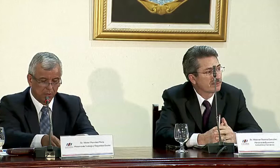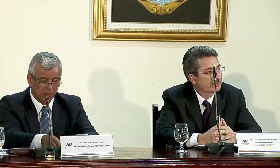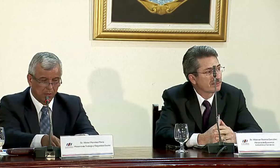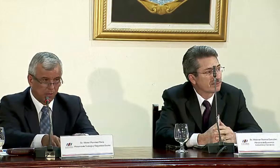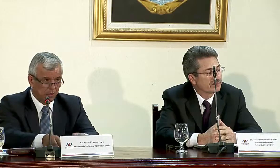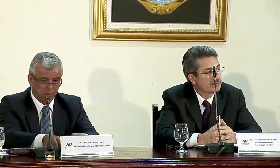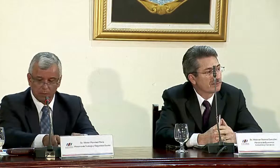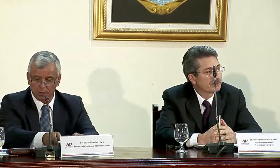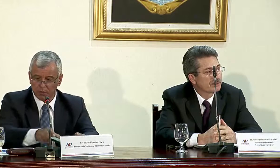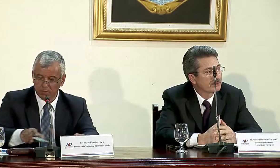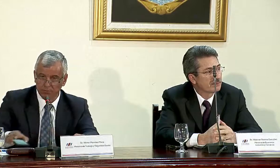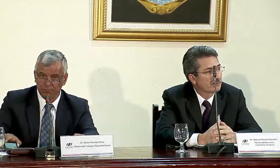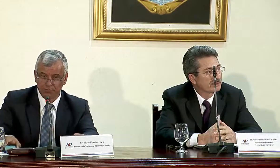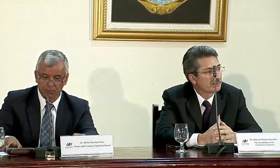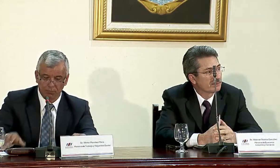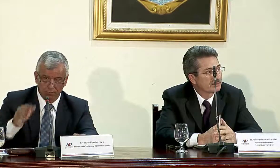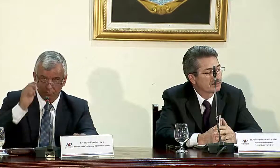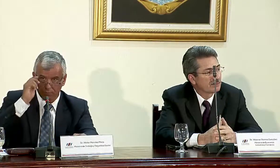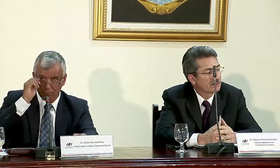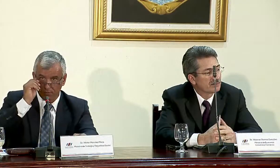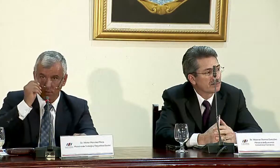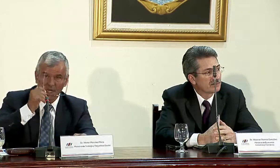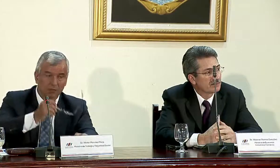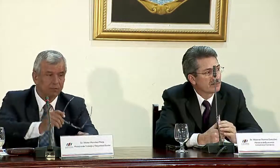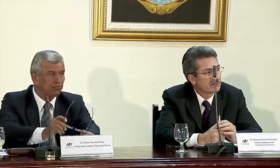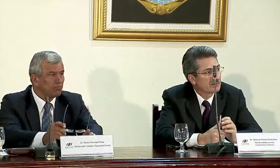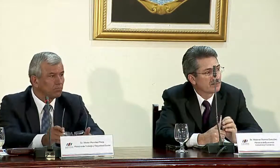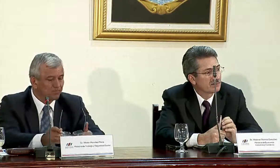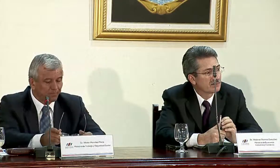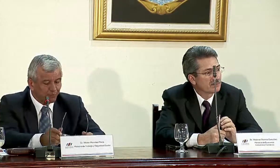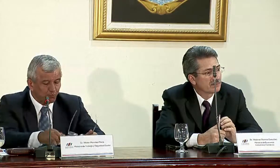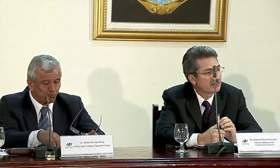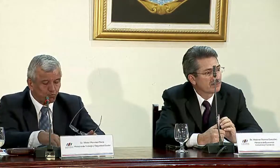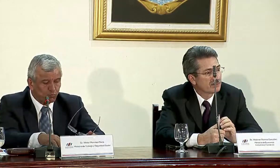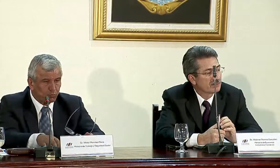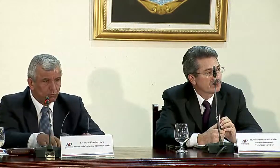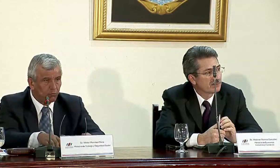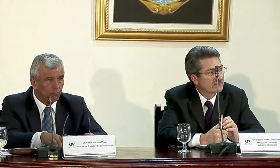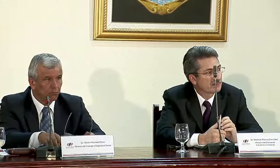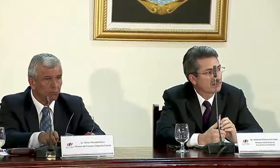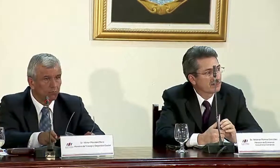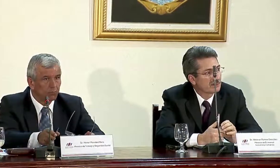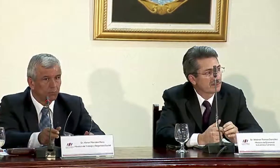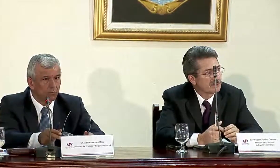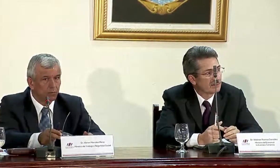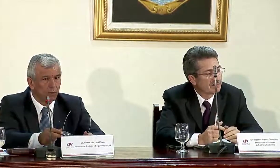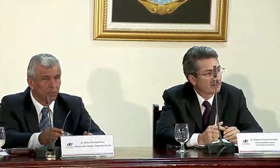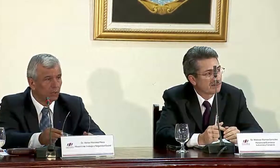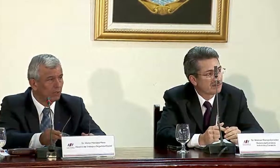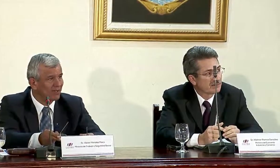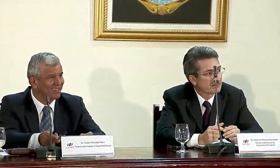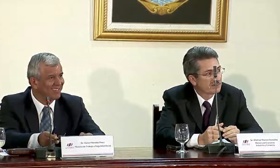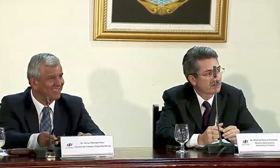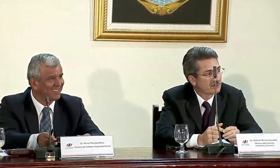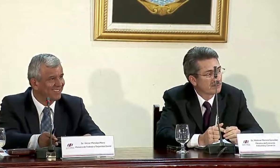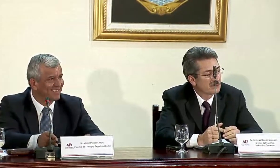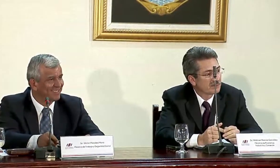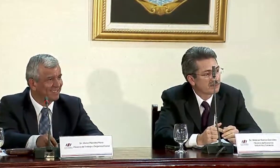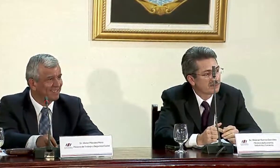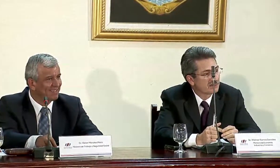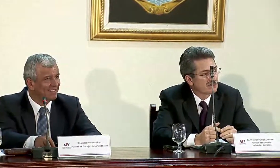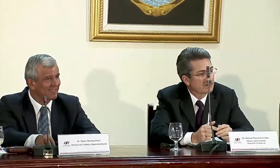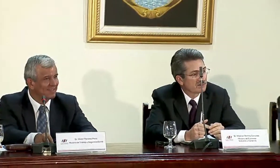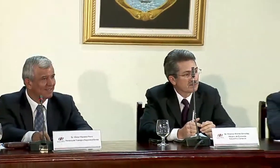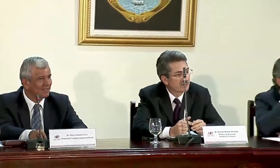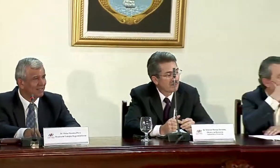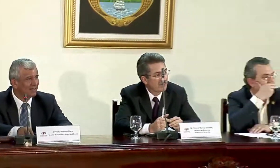al respecto. Y a don Edgar, si nos puede sintetizar, muy sintetizado, valga la redundancia,